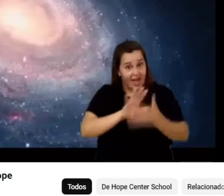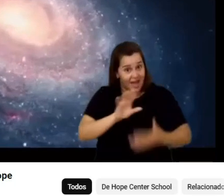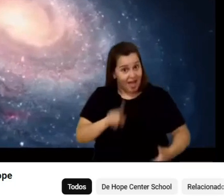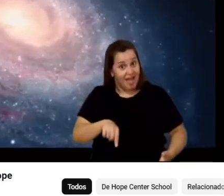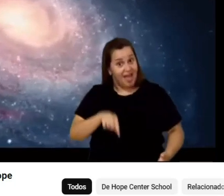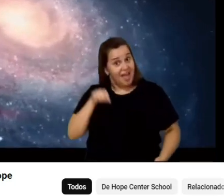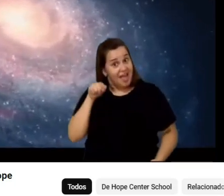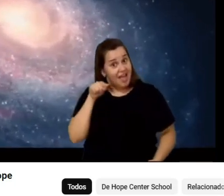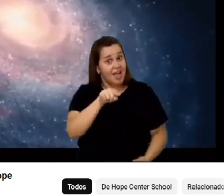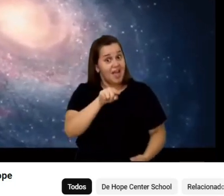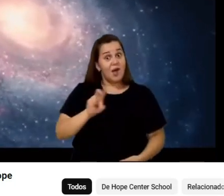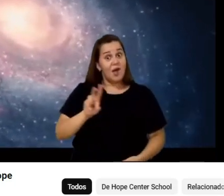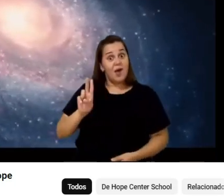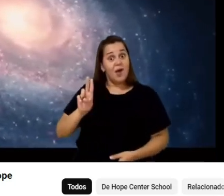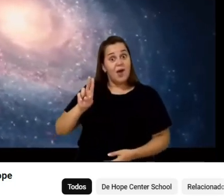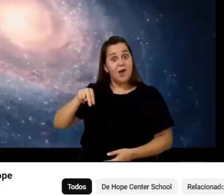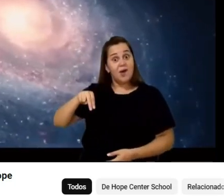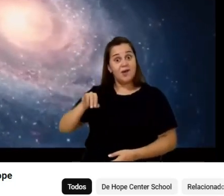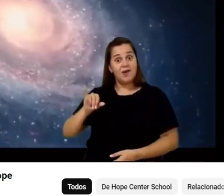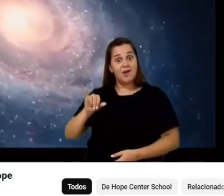esse universo,